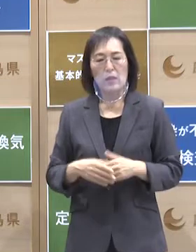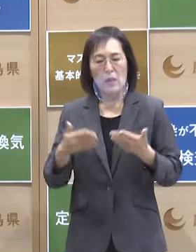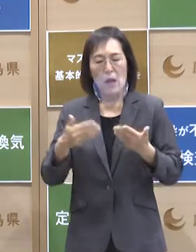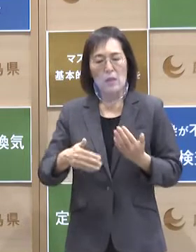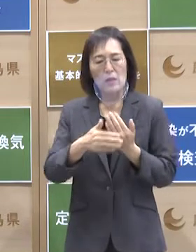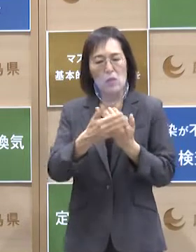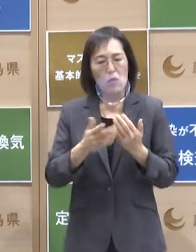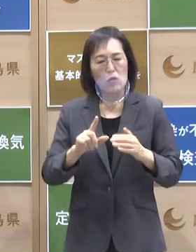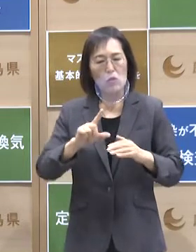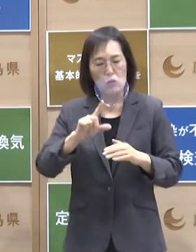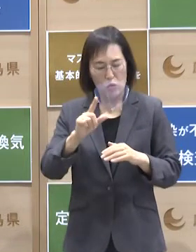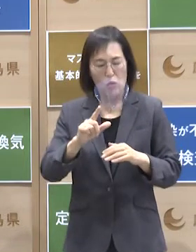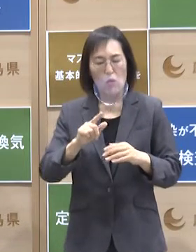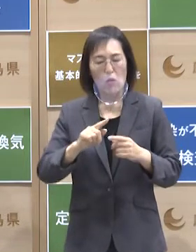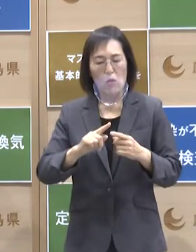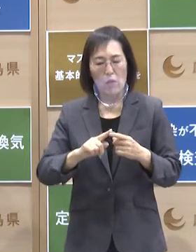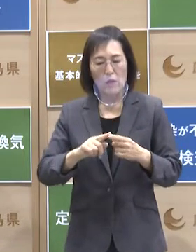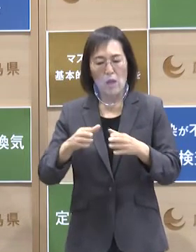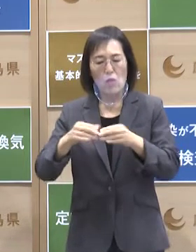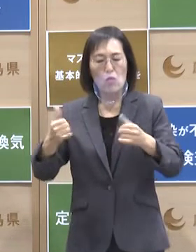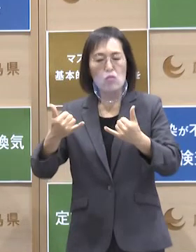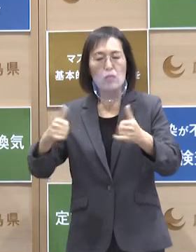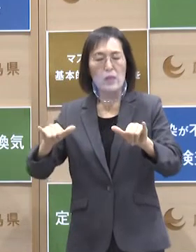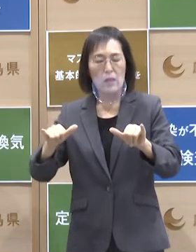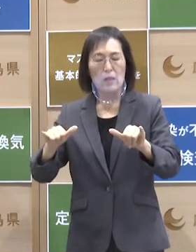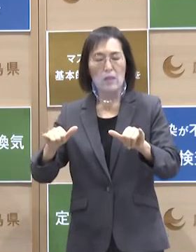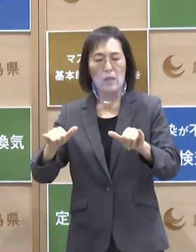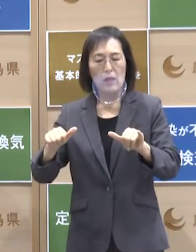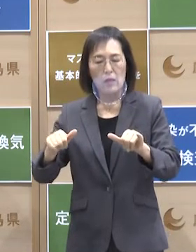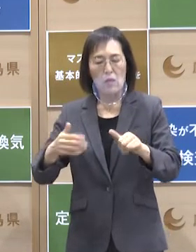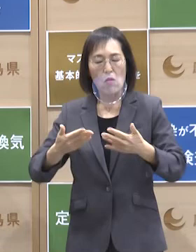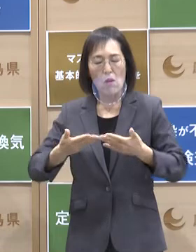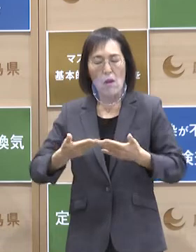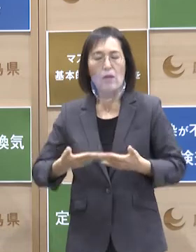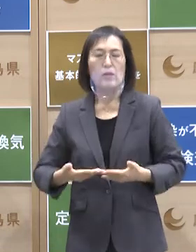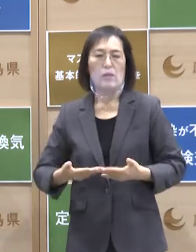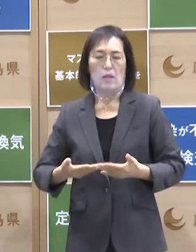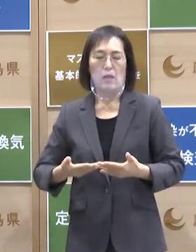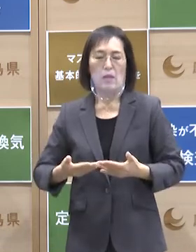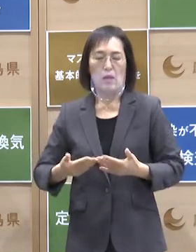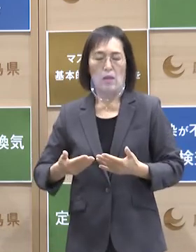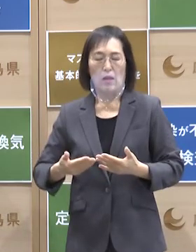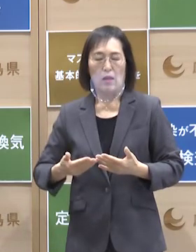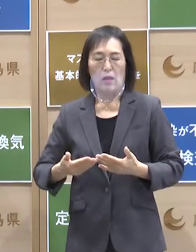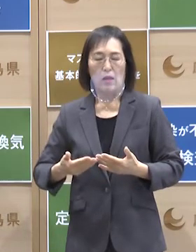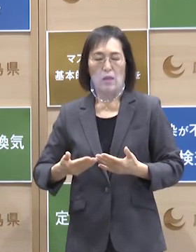上のあるいはその、国民の安全を、